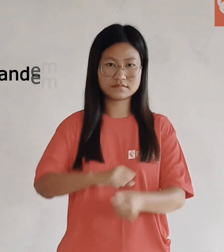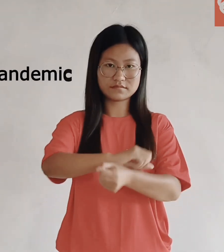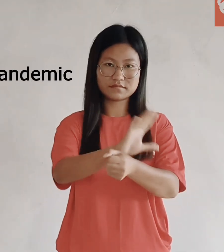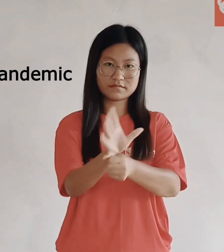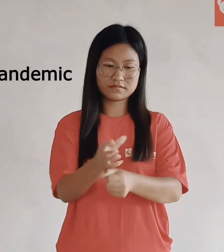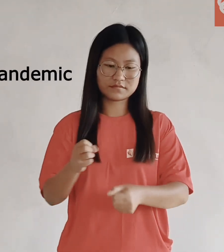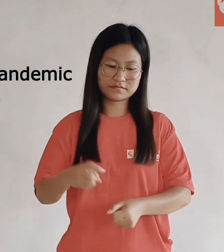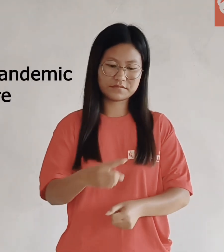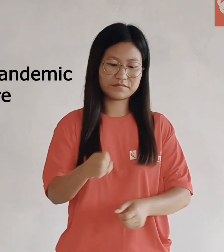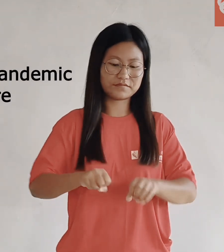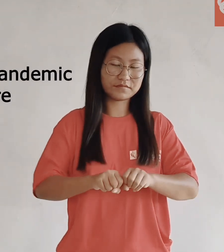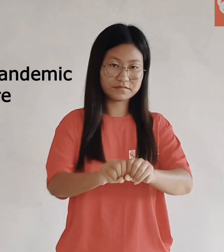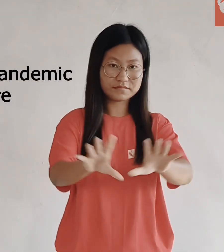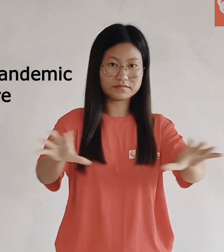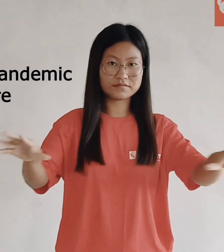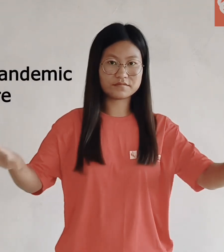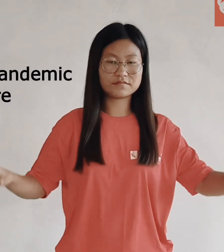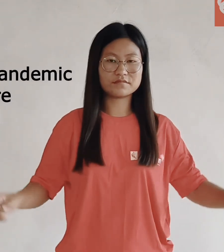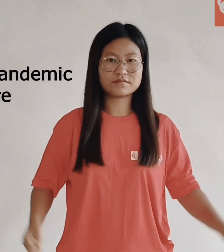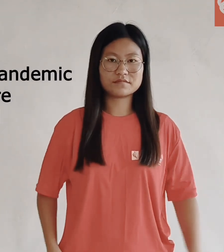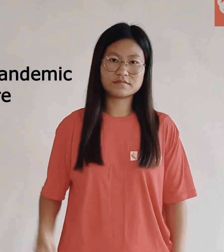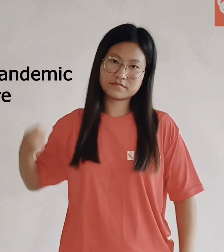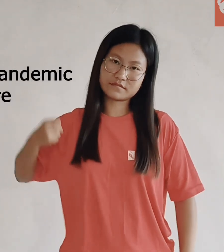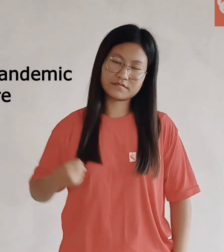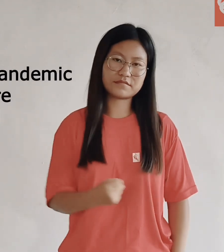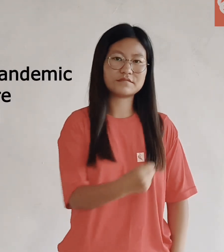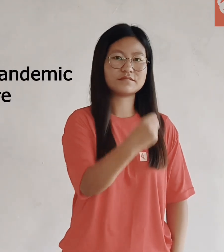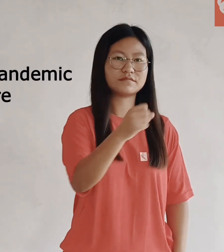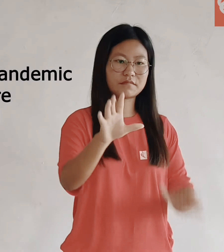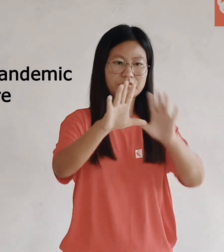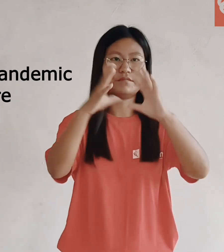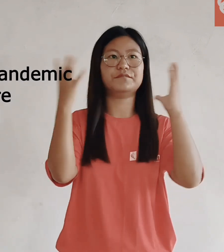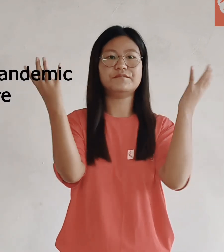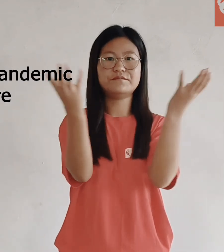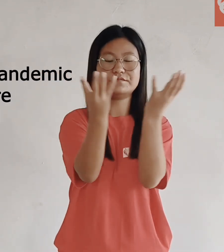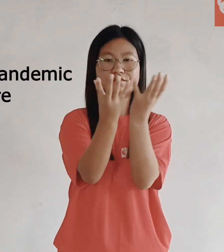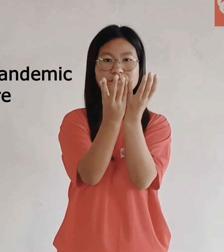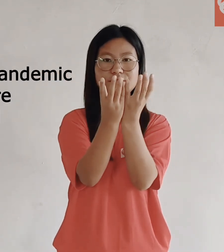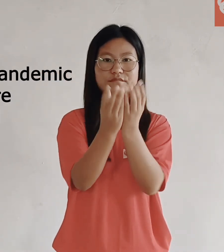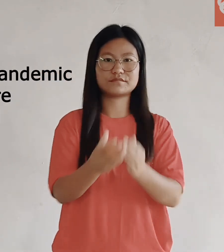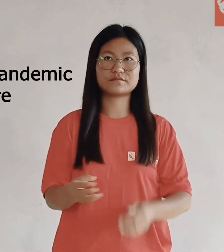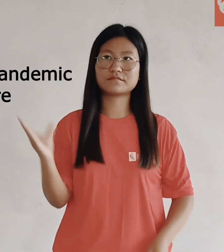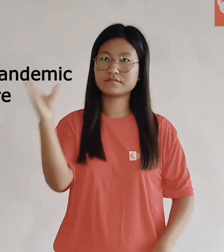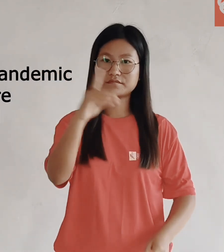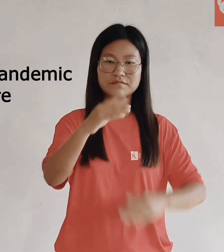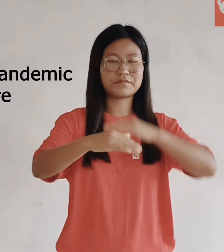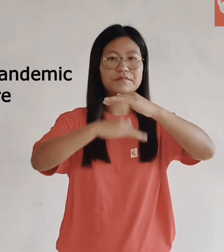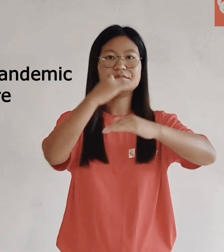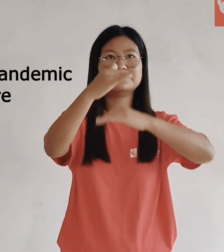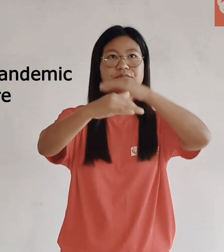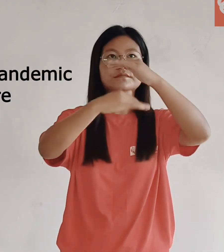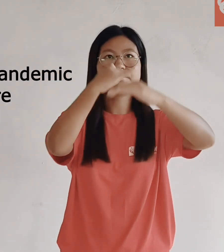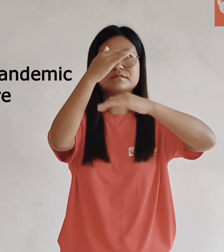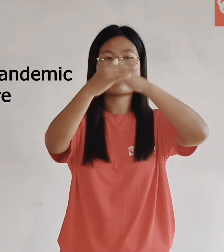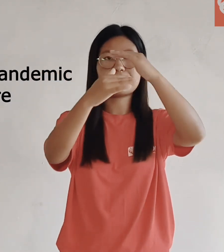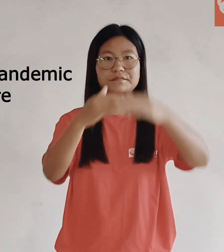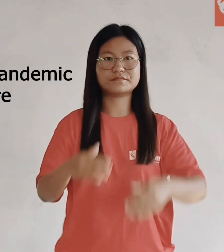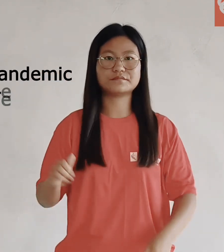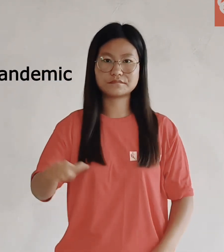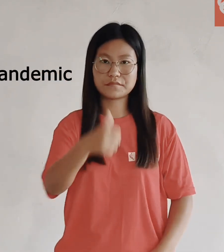COVID-19 hileng hin khovel pumpi hi jing ni kho adinga apha jodinga ki go na le ki thak sa na dinga hun pha